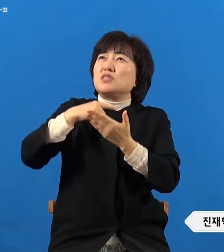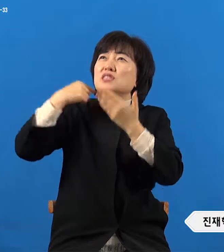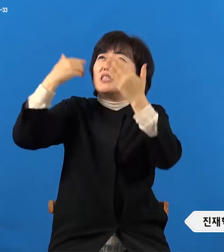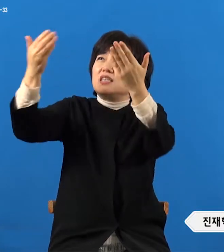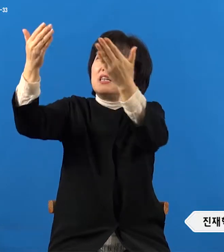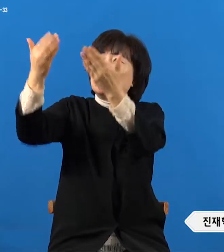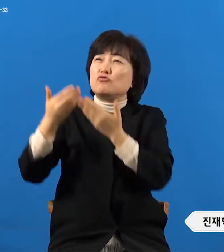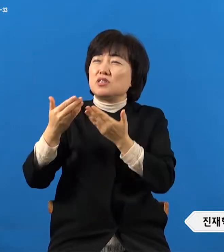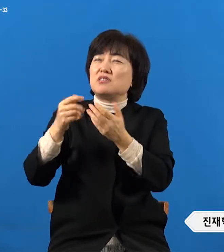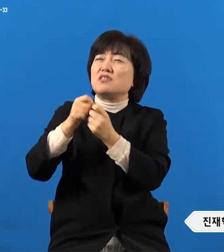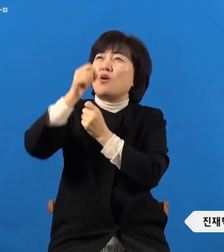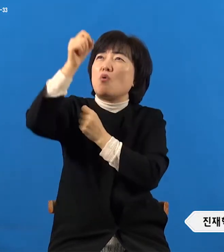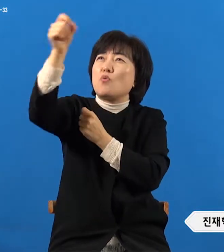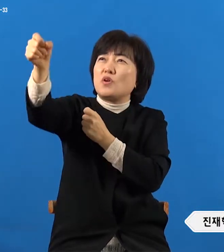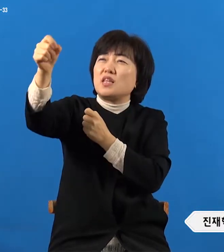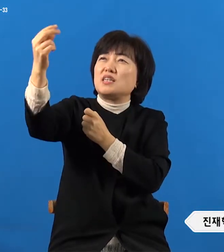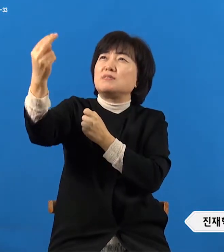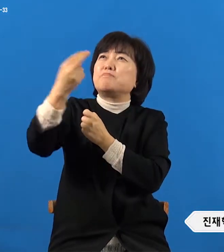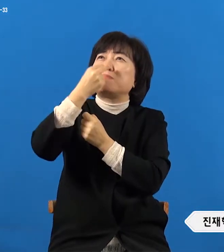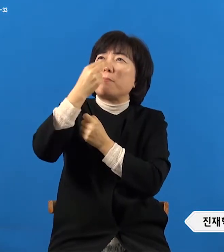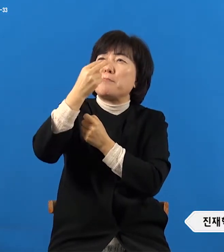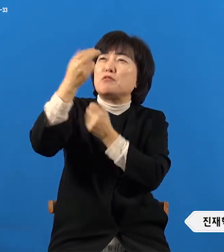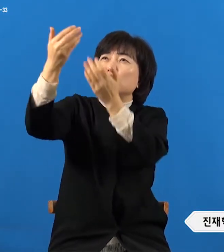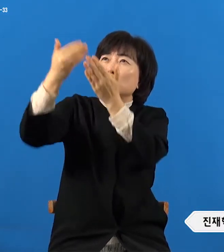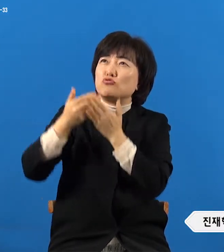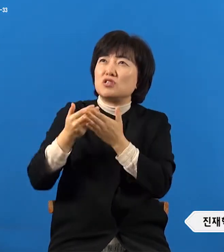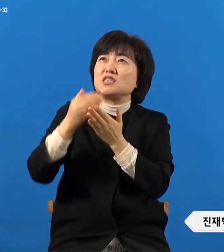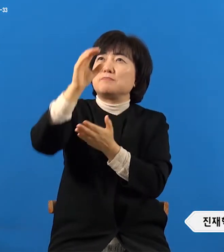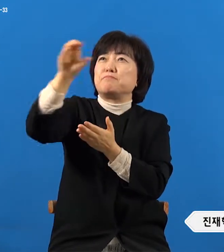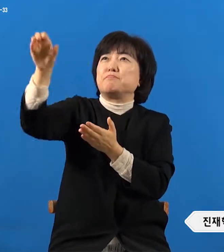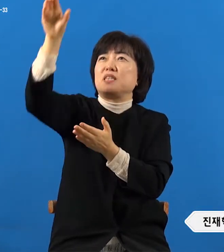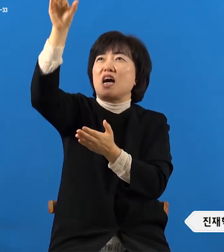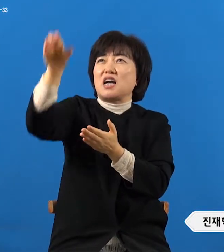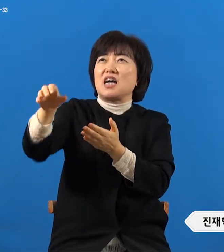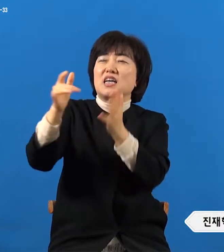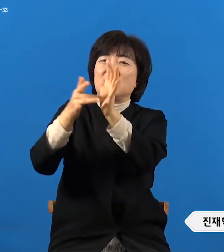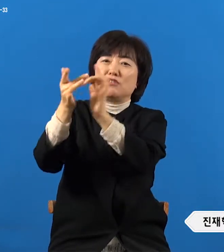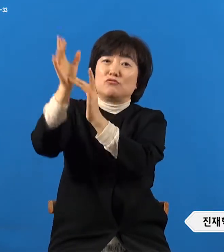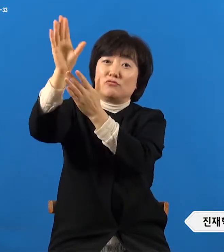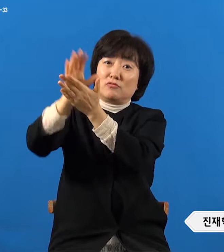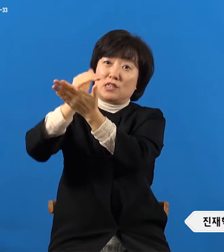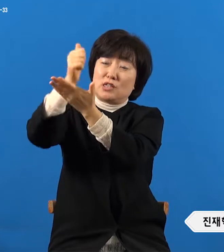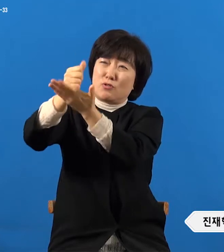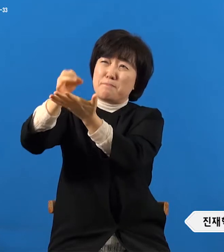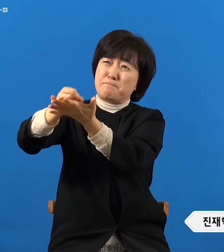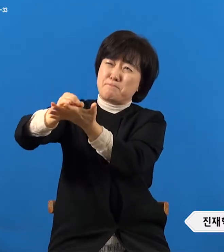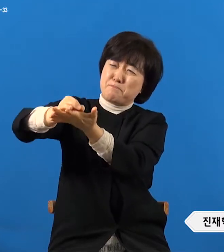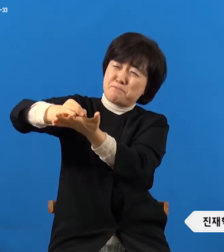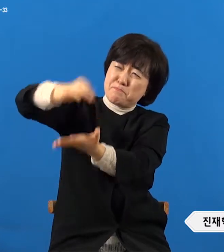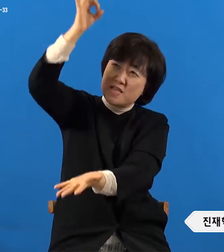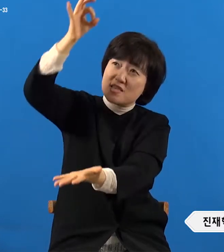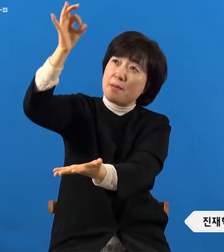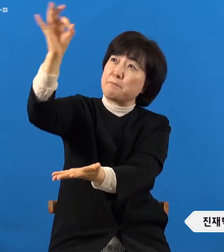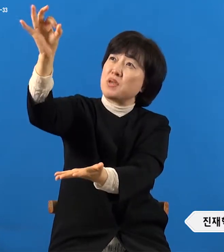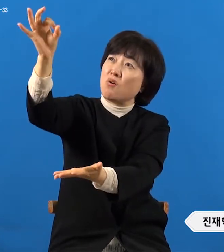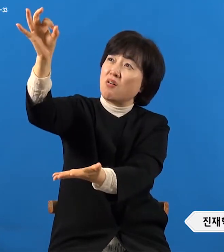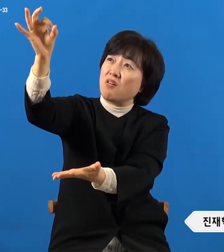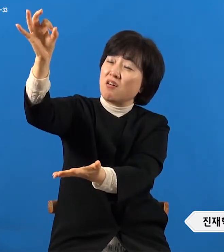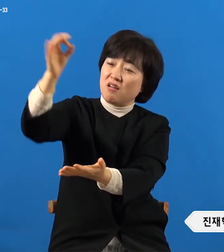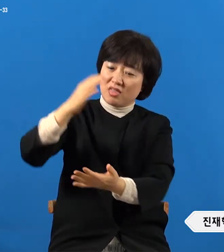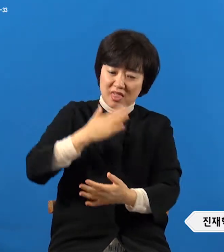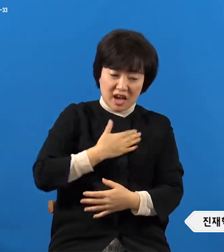생명의 값진 비용을 보십시오. 그리고 제자로서 그 거룩한